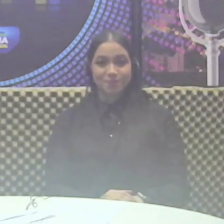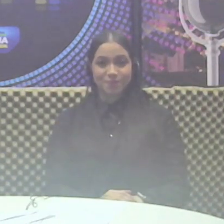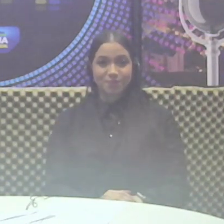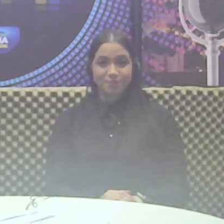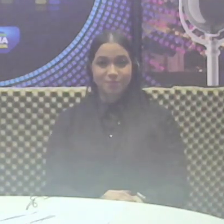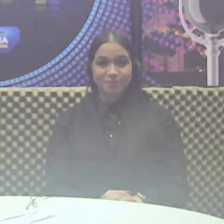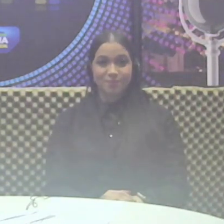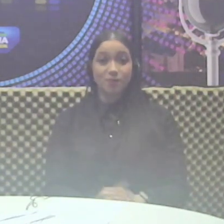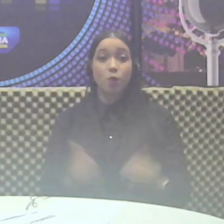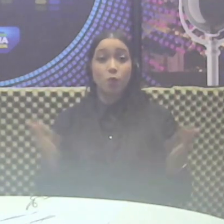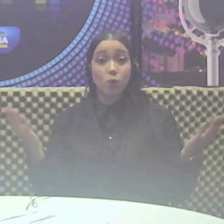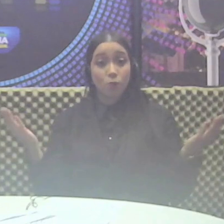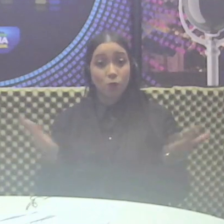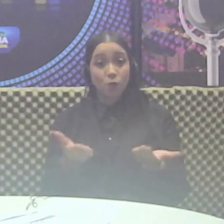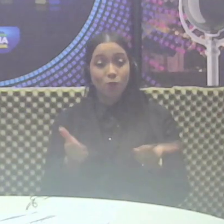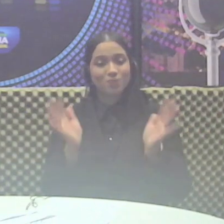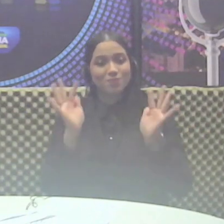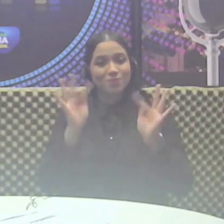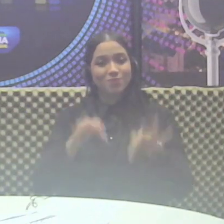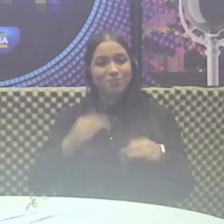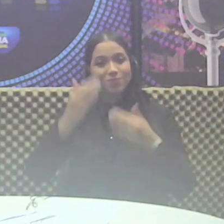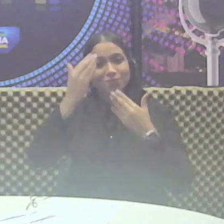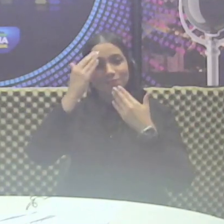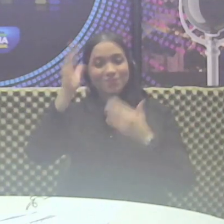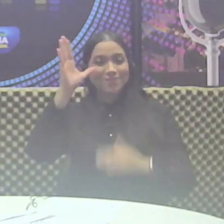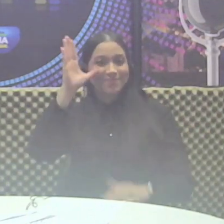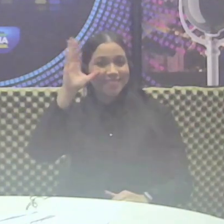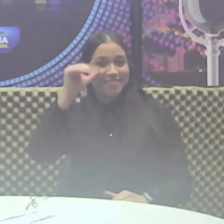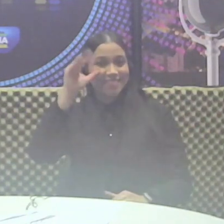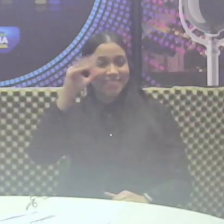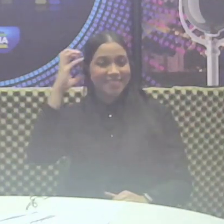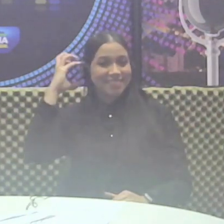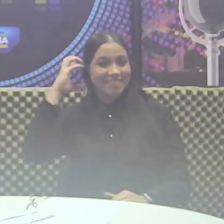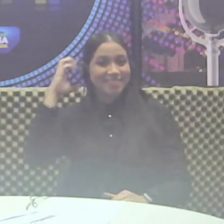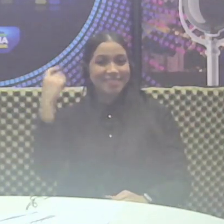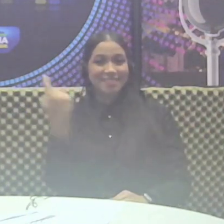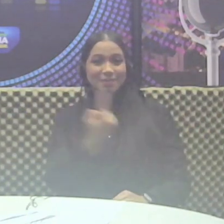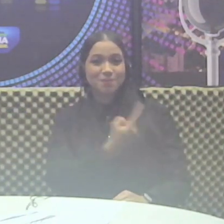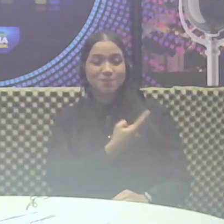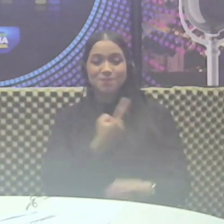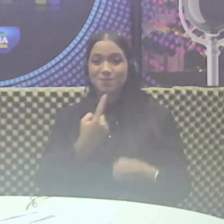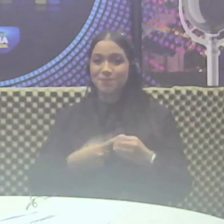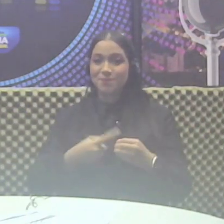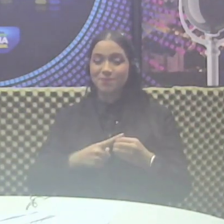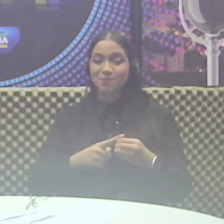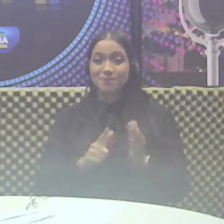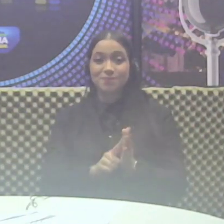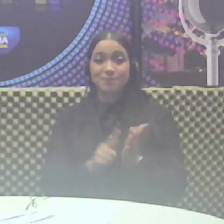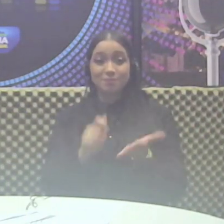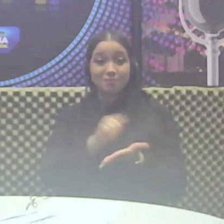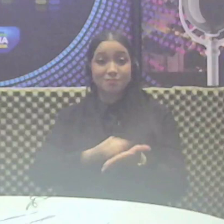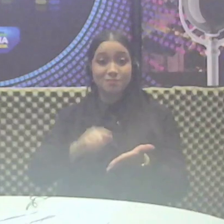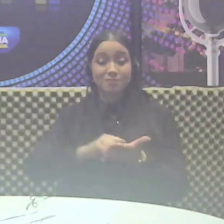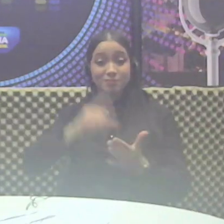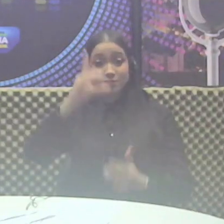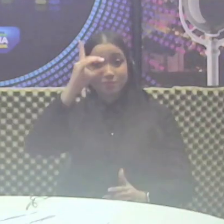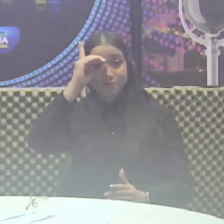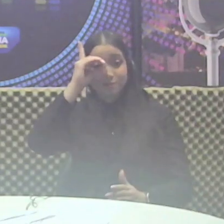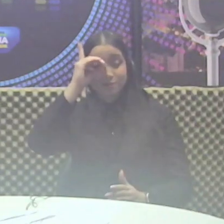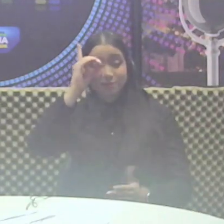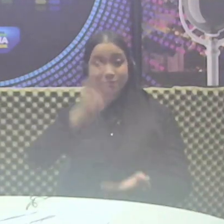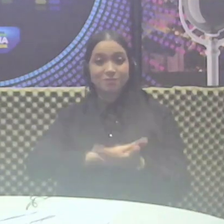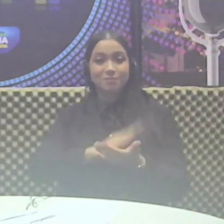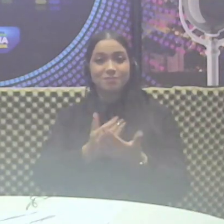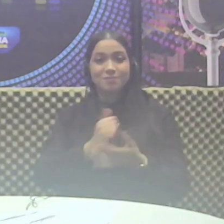notícias. A edição de hoje fica por aqui. Obrigado pela sua audiência. Rádio Nossa Cidade, edição Daniela